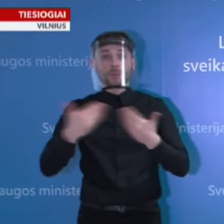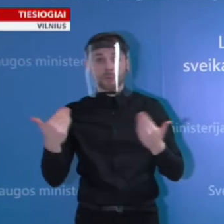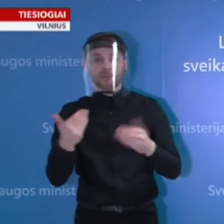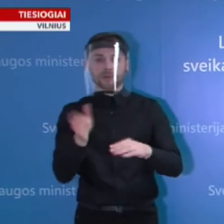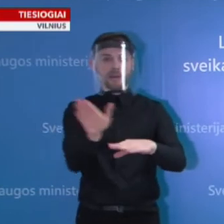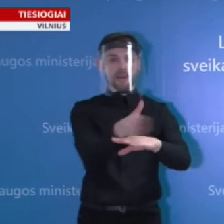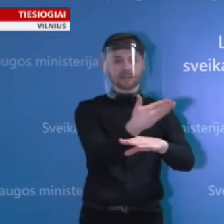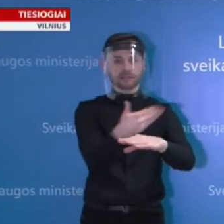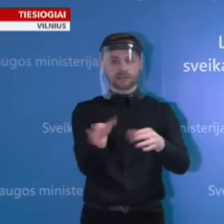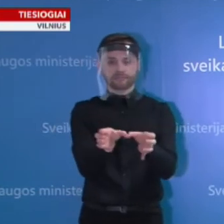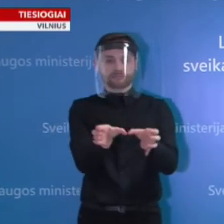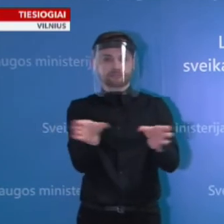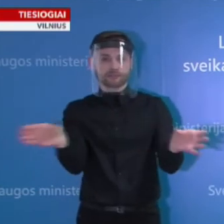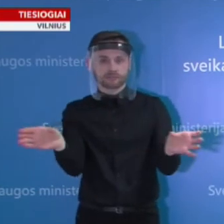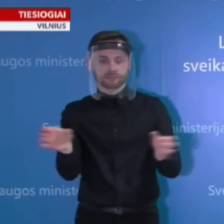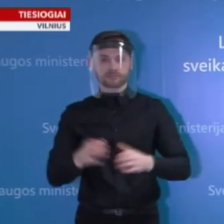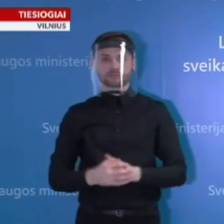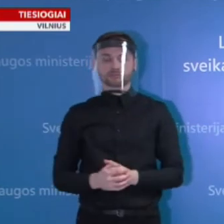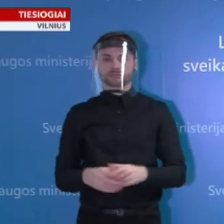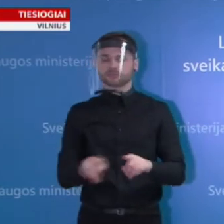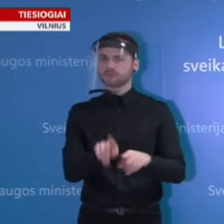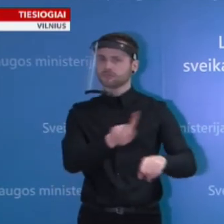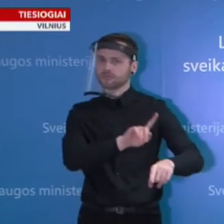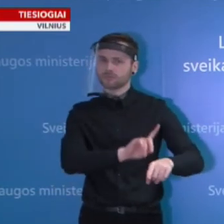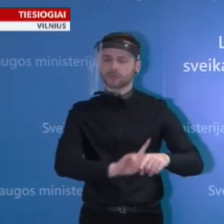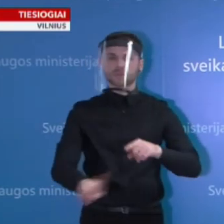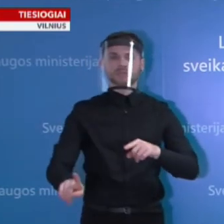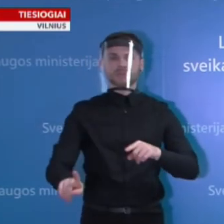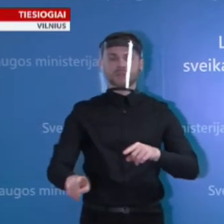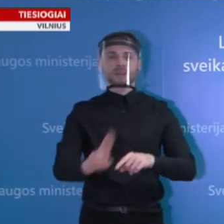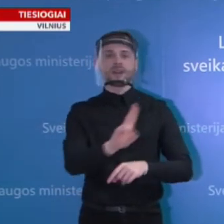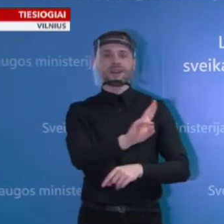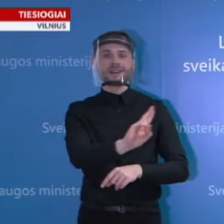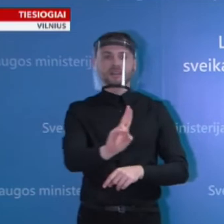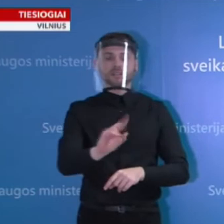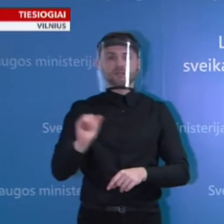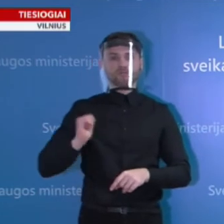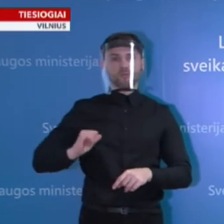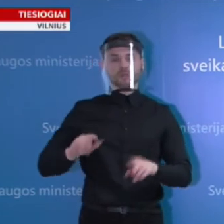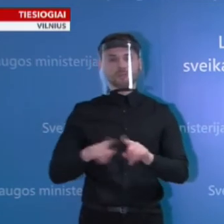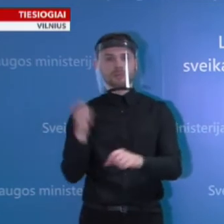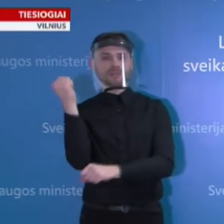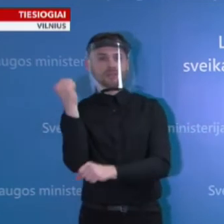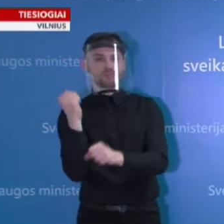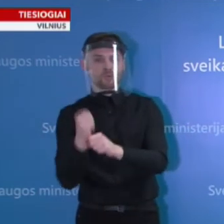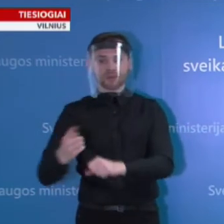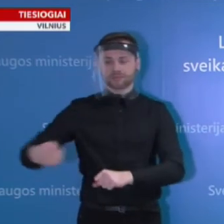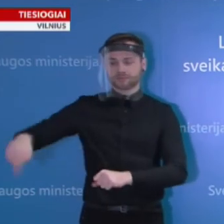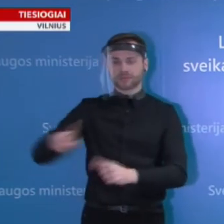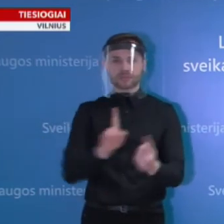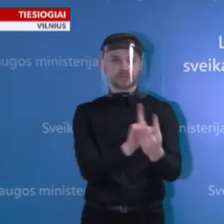izoliuoti. Taip pat, kuo greičiau nedelsiant izoliuoti sąlytį turėjusius darbuotojus ir be